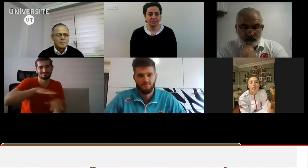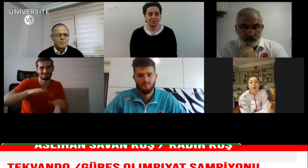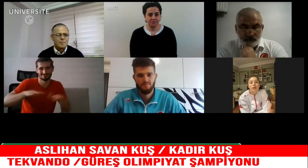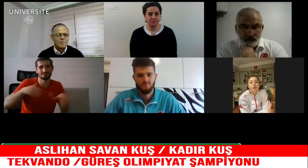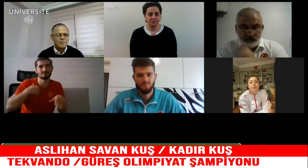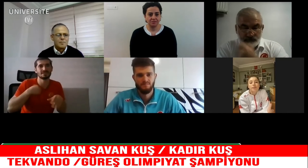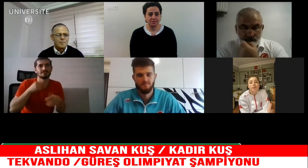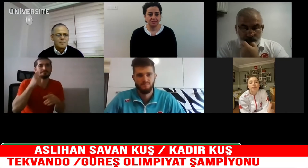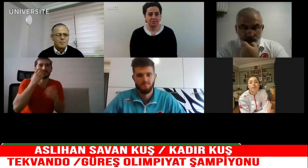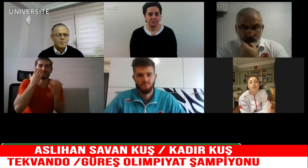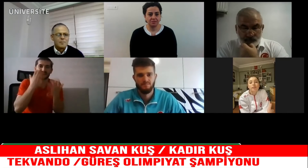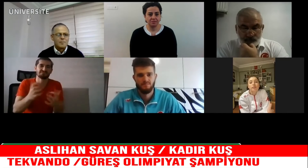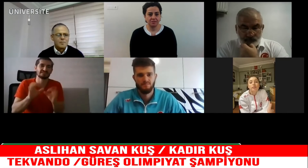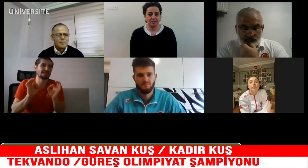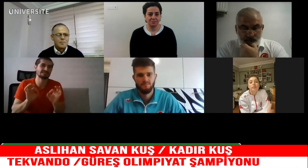Çocukların